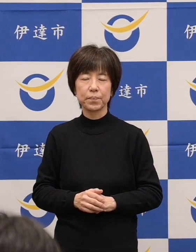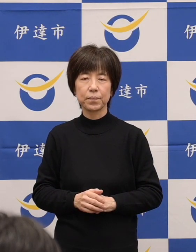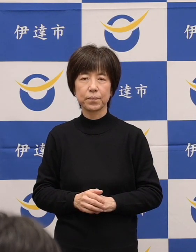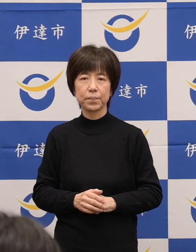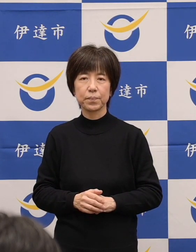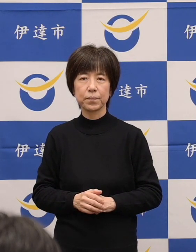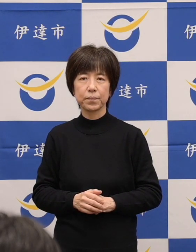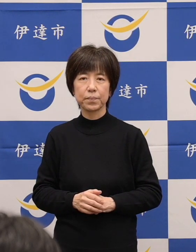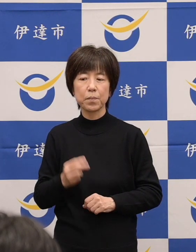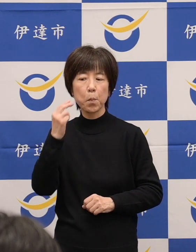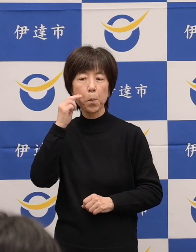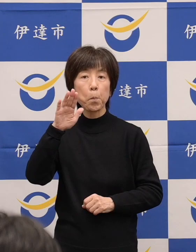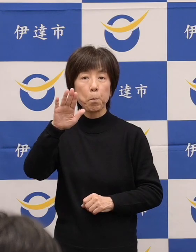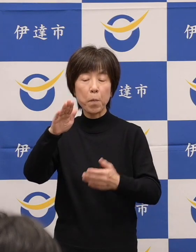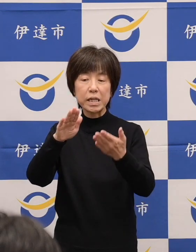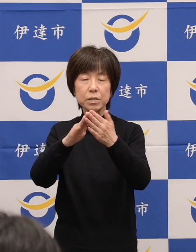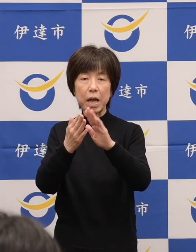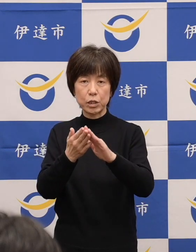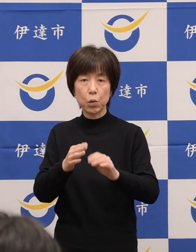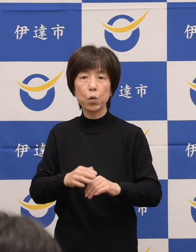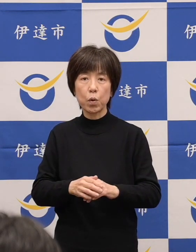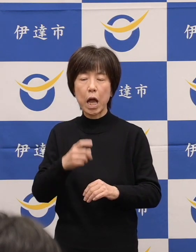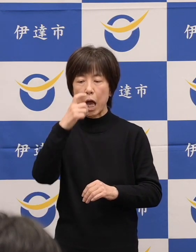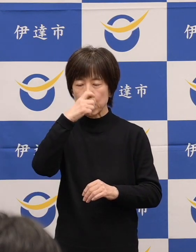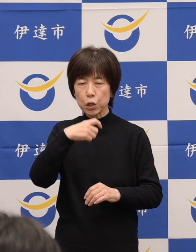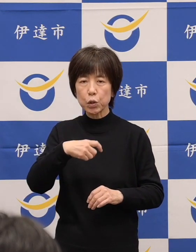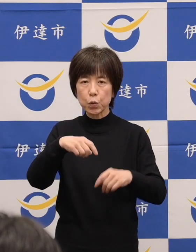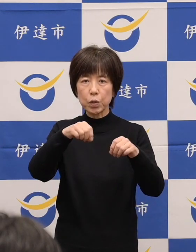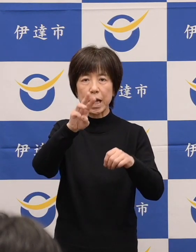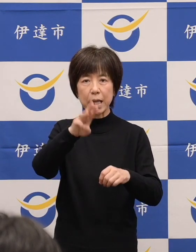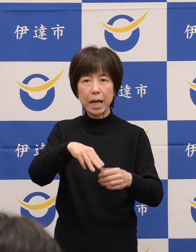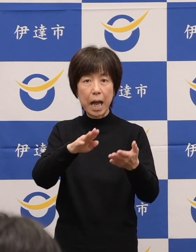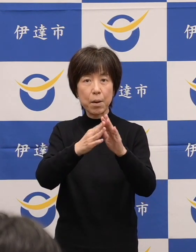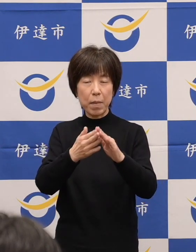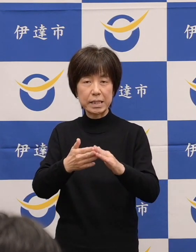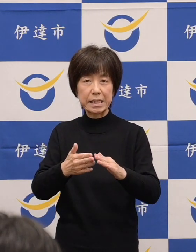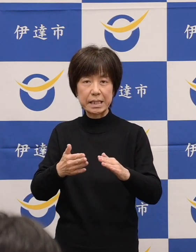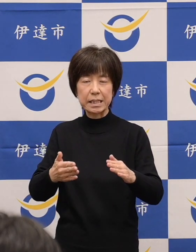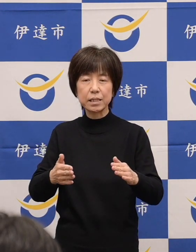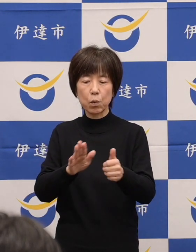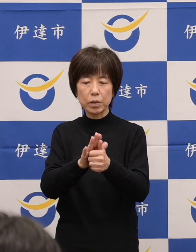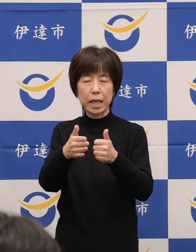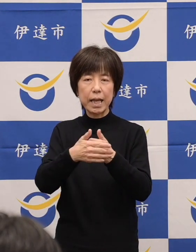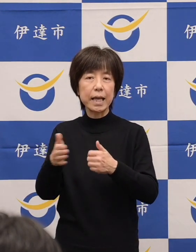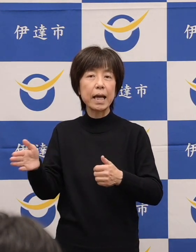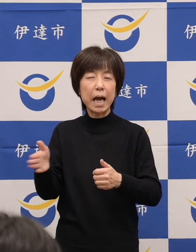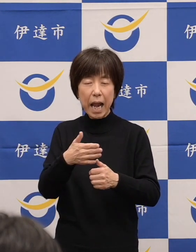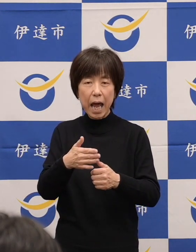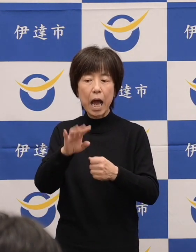ですから松前町旧柳川町との提携の時から40年ということになります。